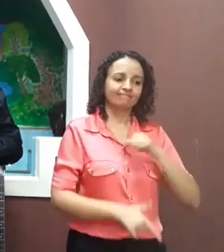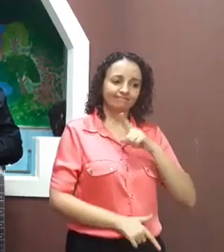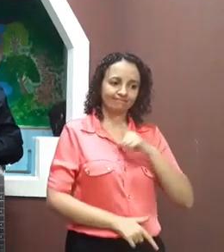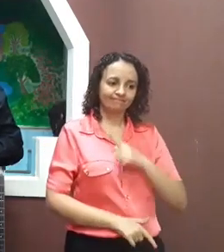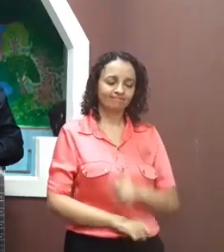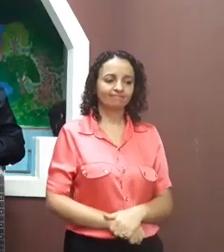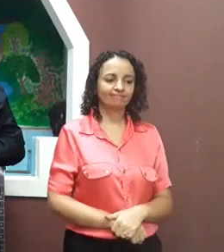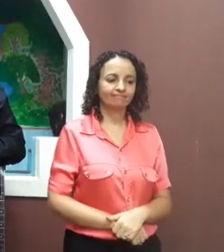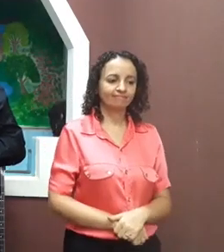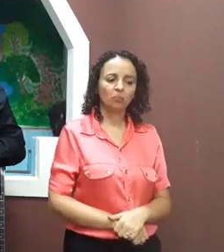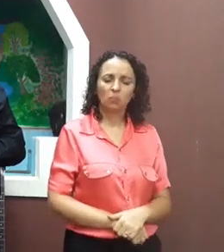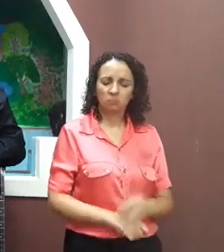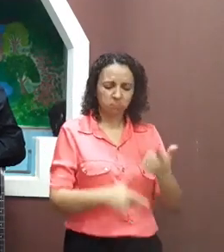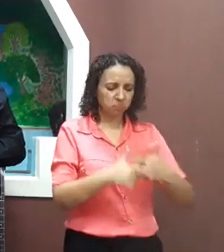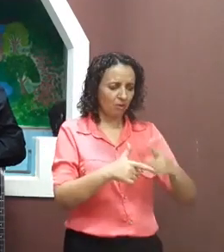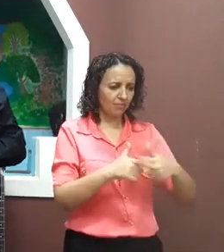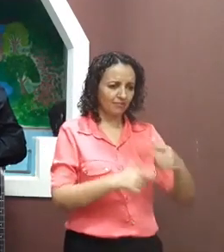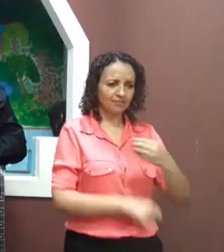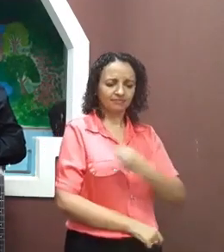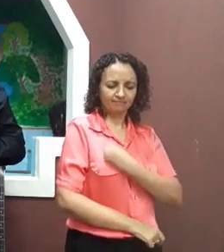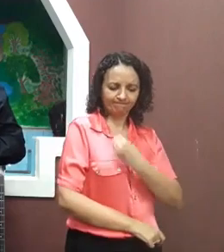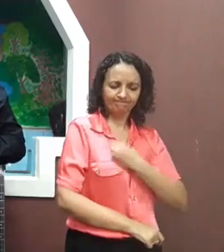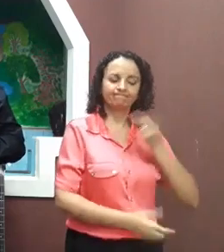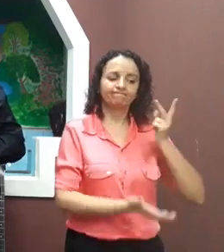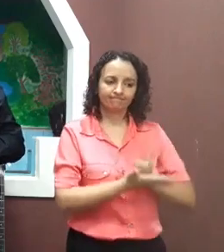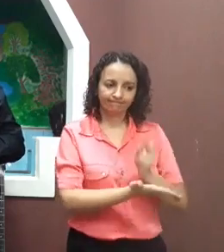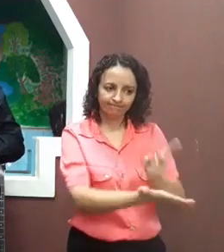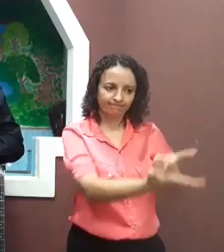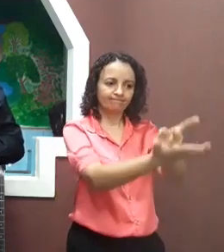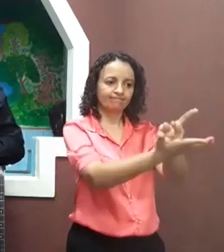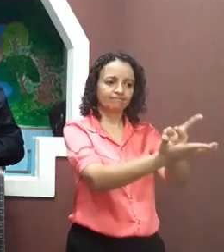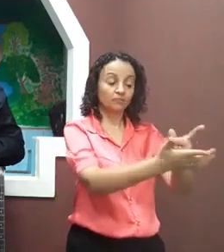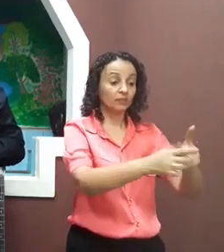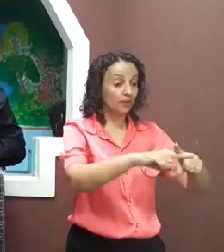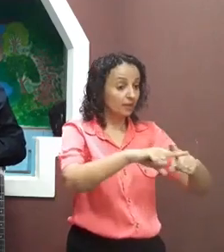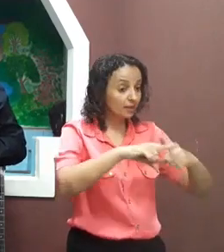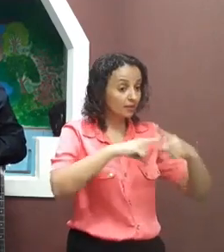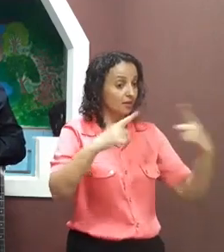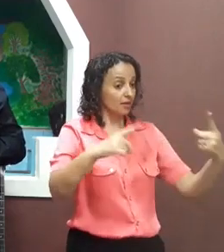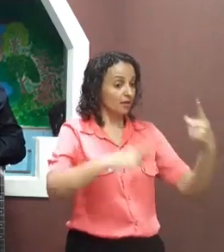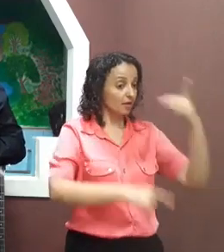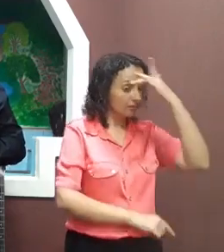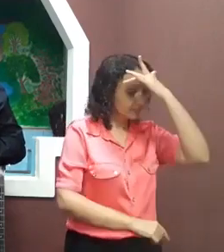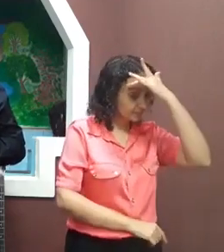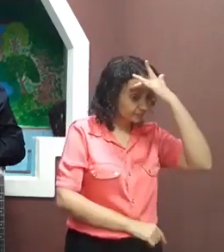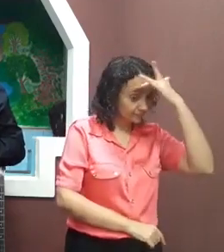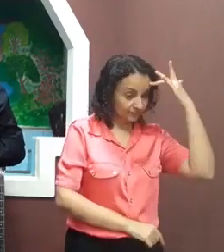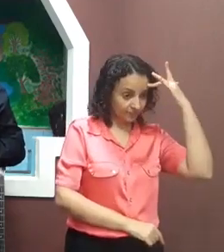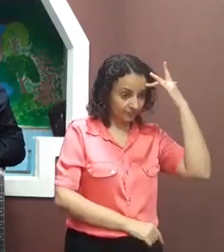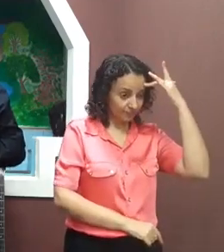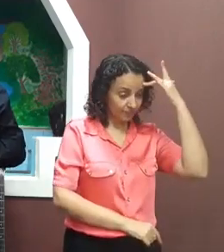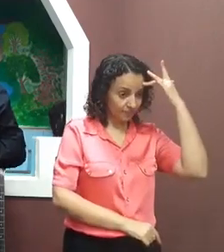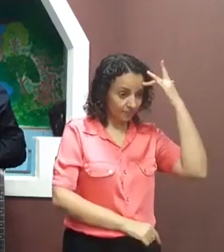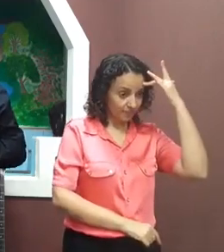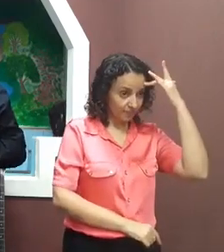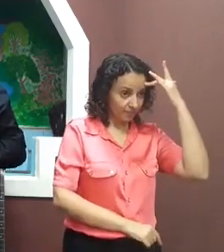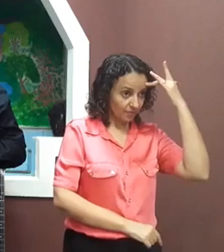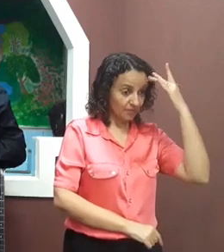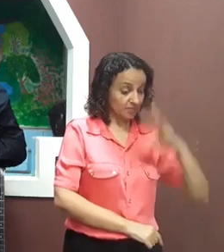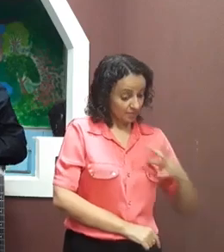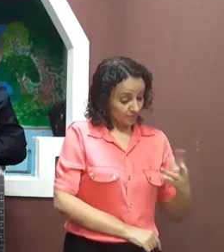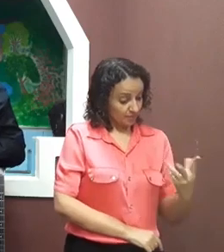E as pessoas serão problemáticas. Mas essas pessoas problemáticas, elas custaram o sangue de